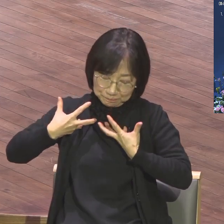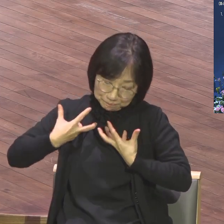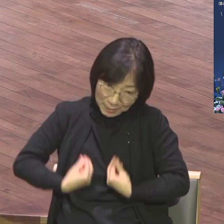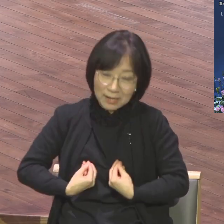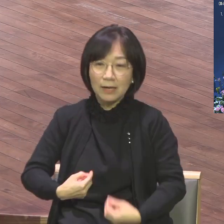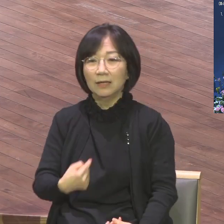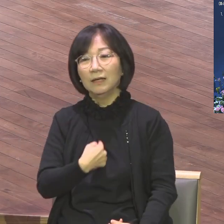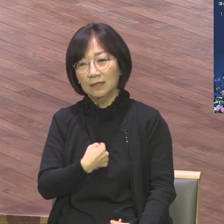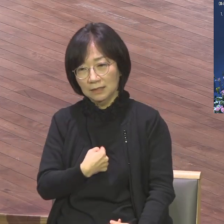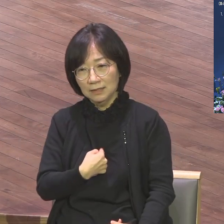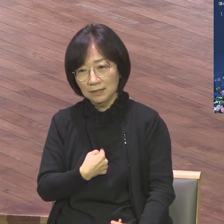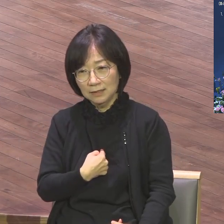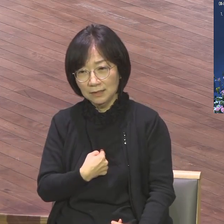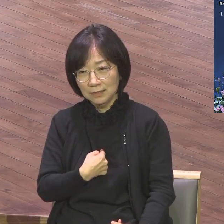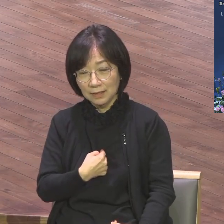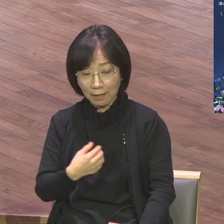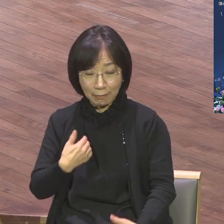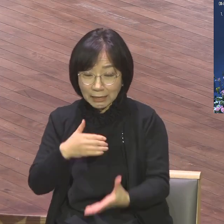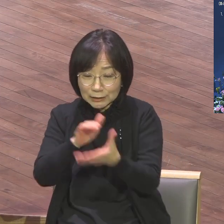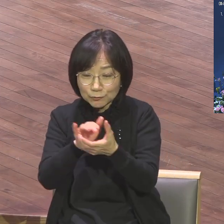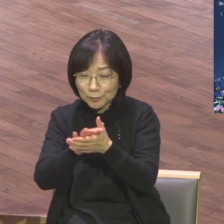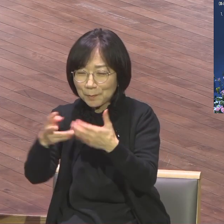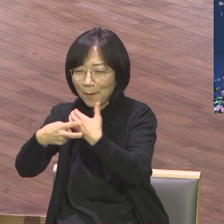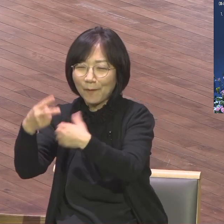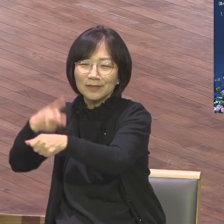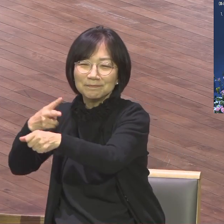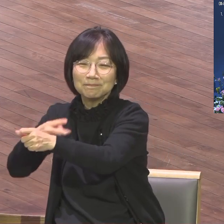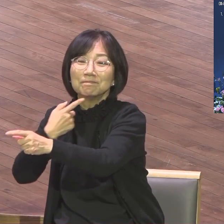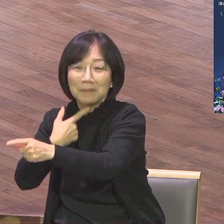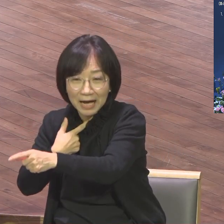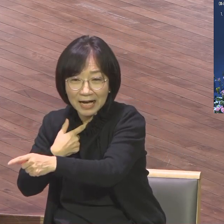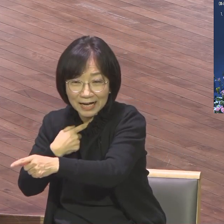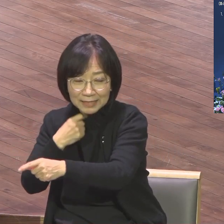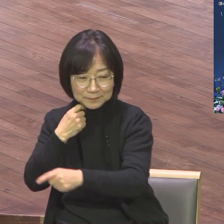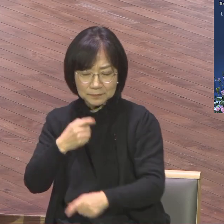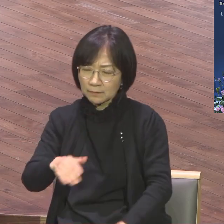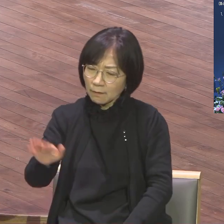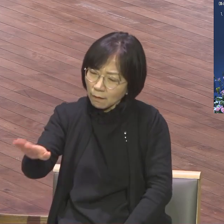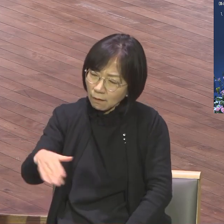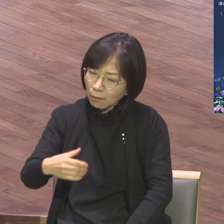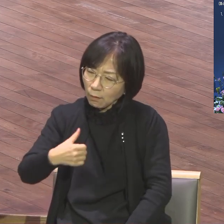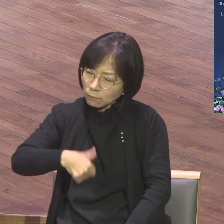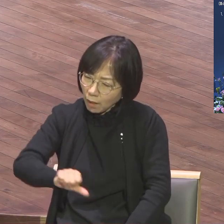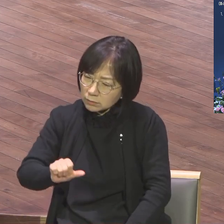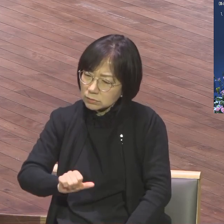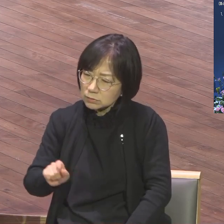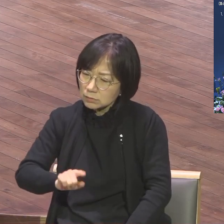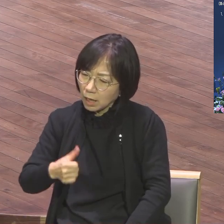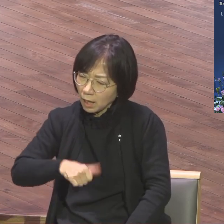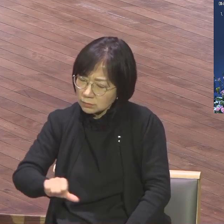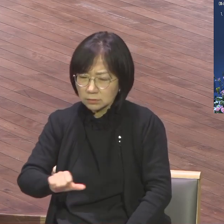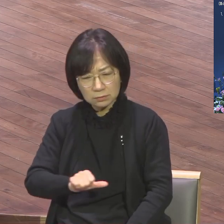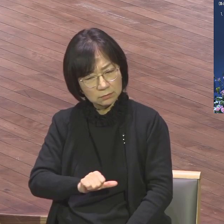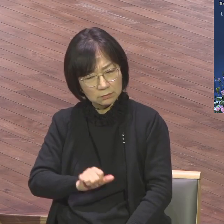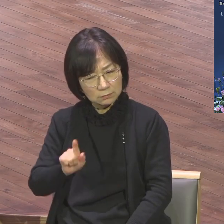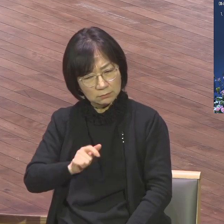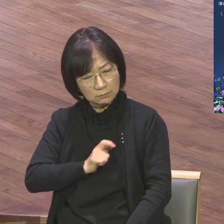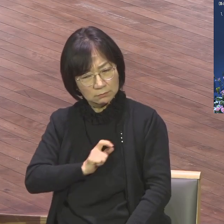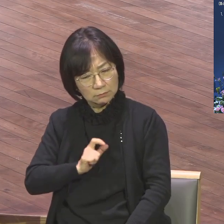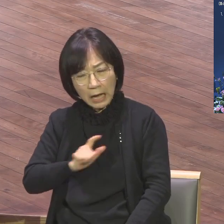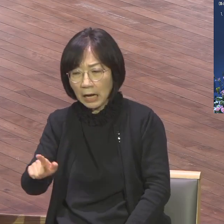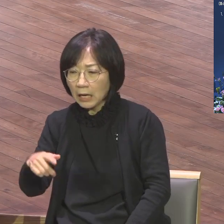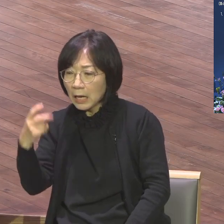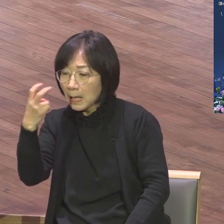친구가 대학병원에 레지던트로 있을 때입니다. 우리 아들이 좀 이상하다는데 진단해봐라. 그걸 지난해